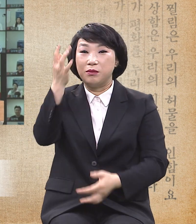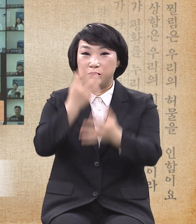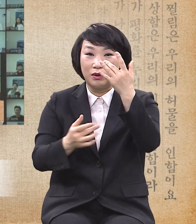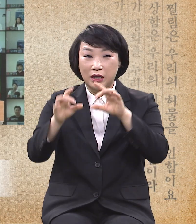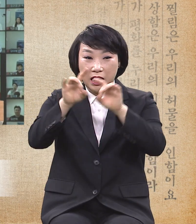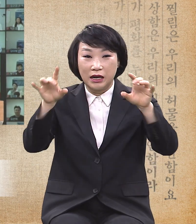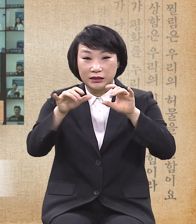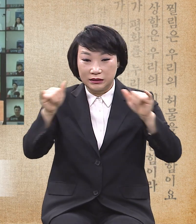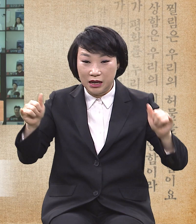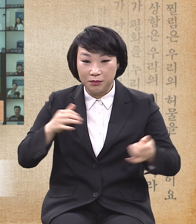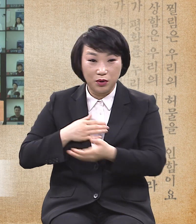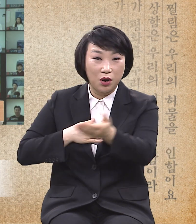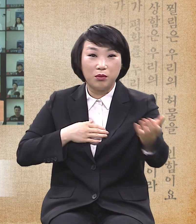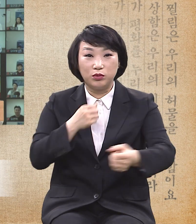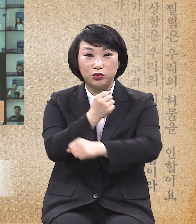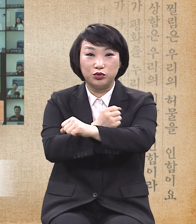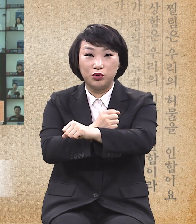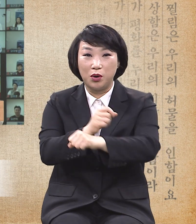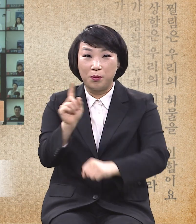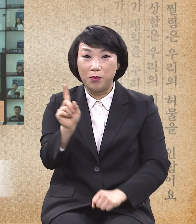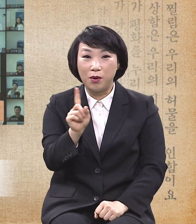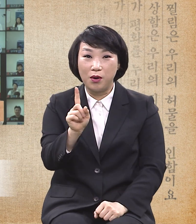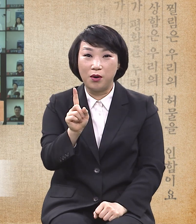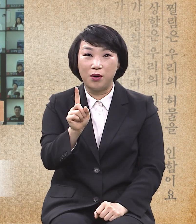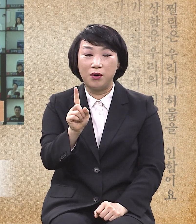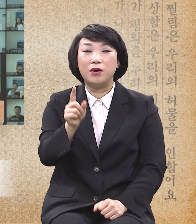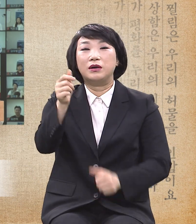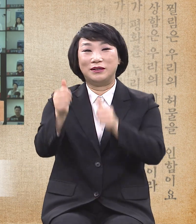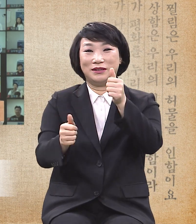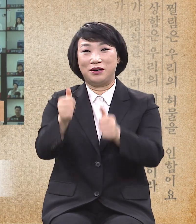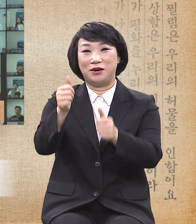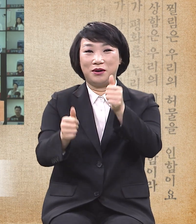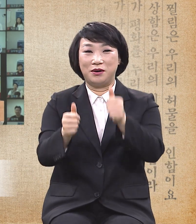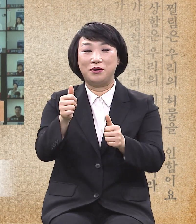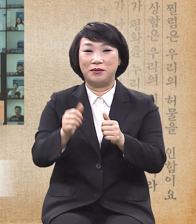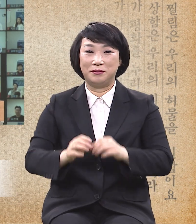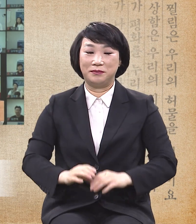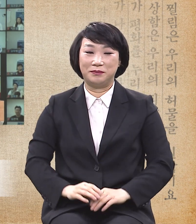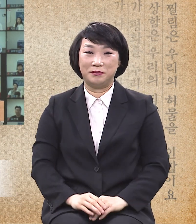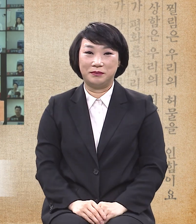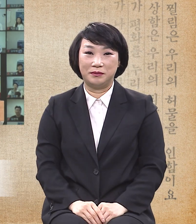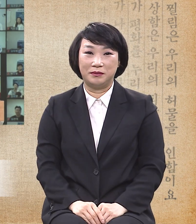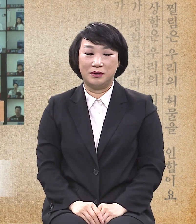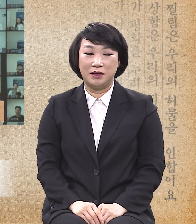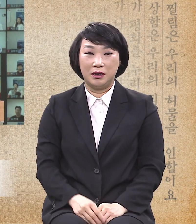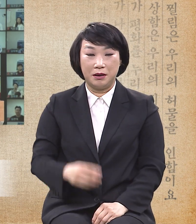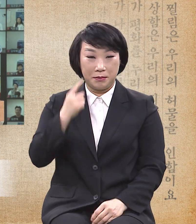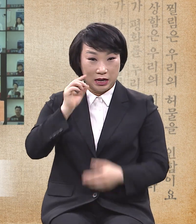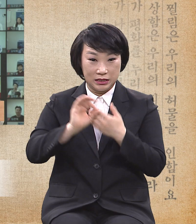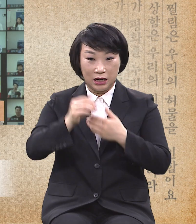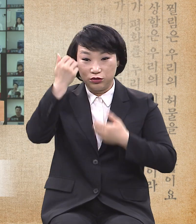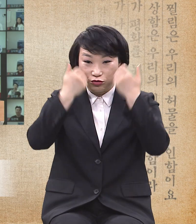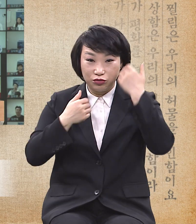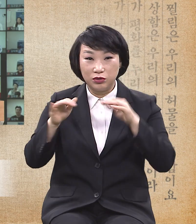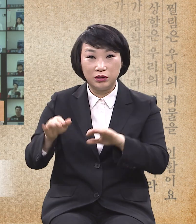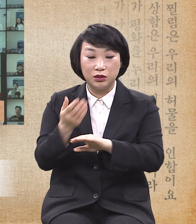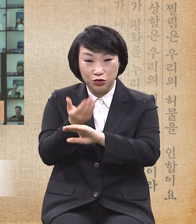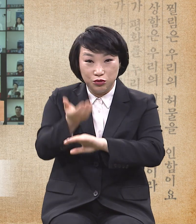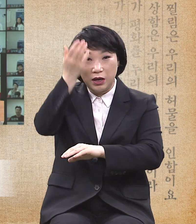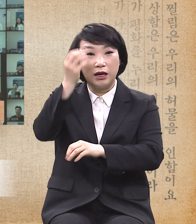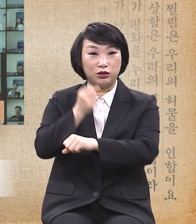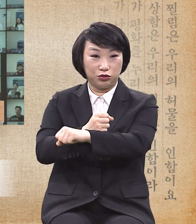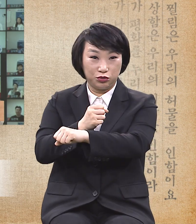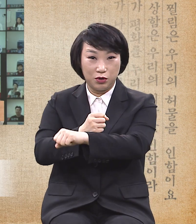각 사람의 공력이 어떠한 것을 시험할 것임이니라. 만일 누구든지 그 위에